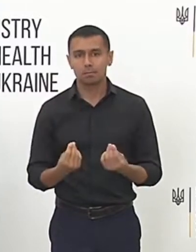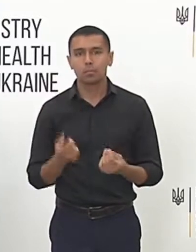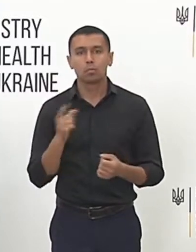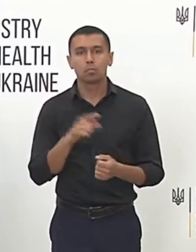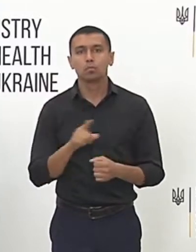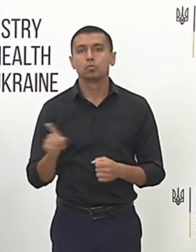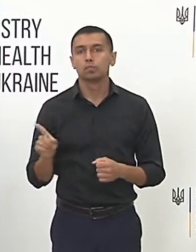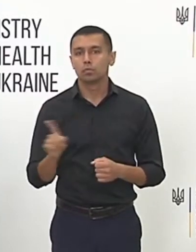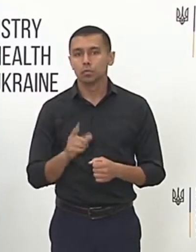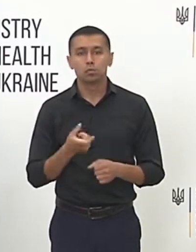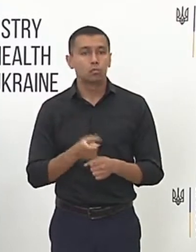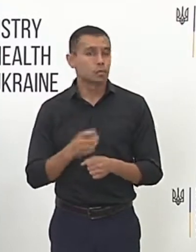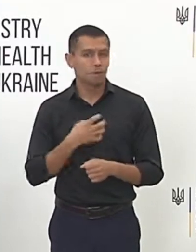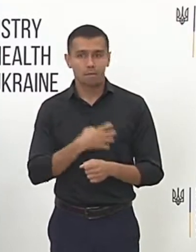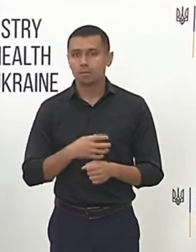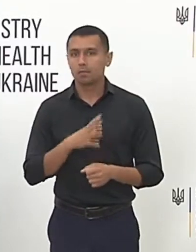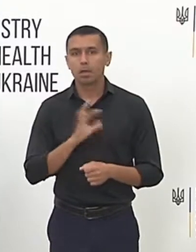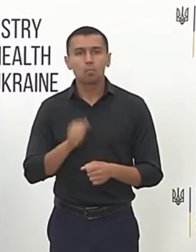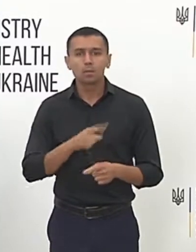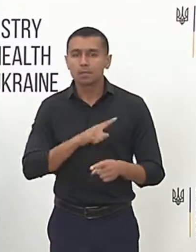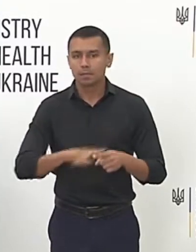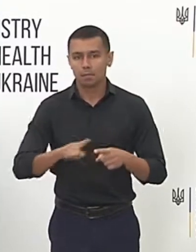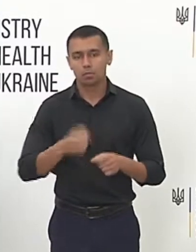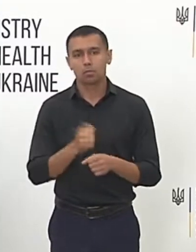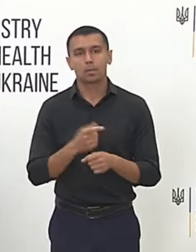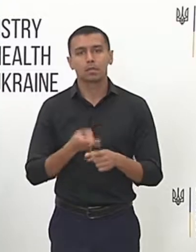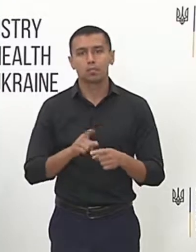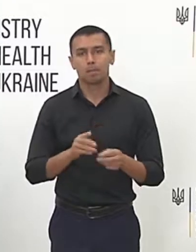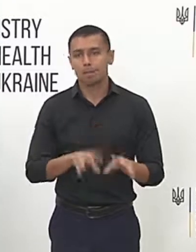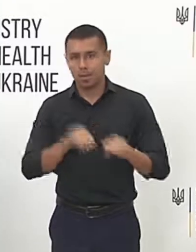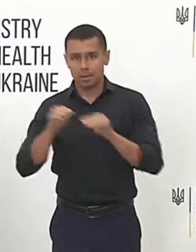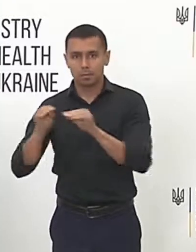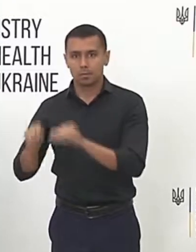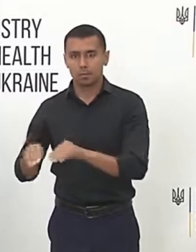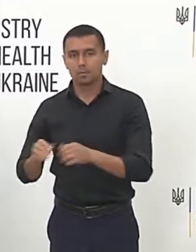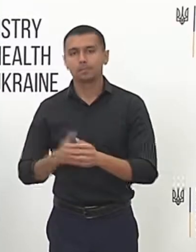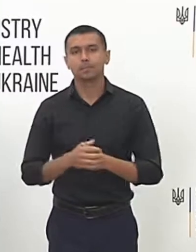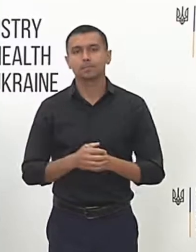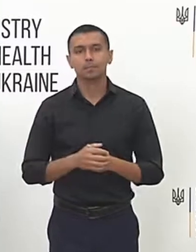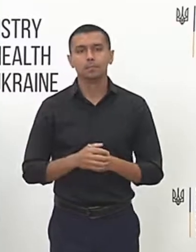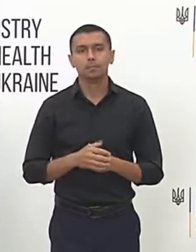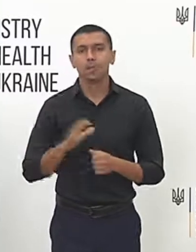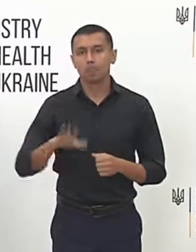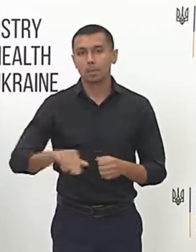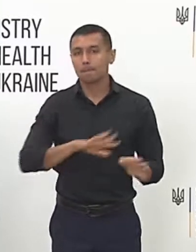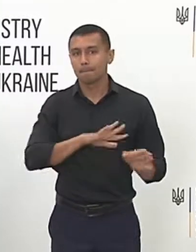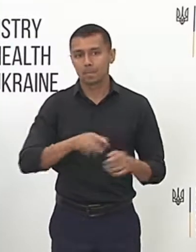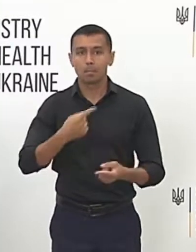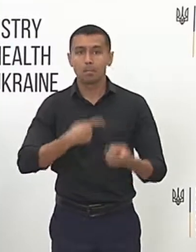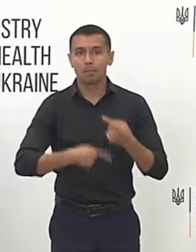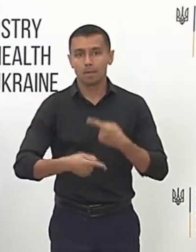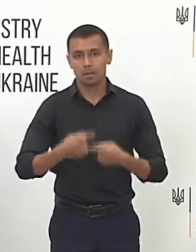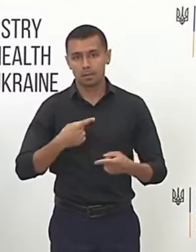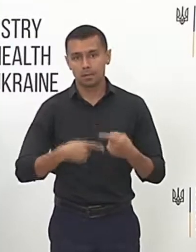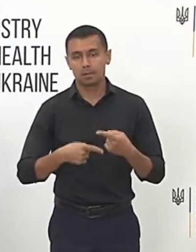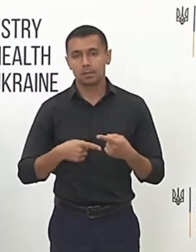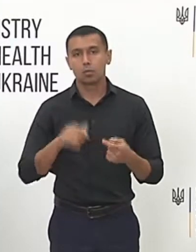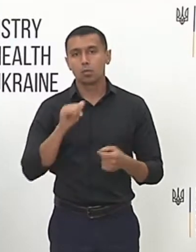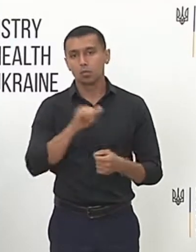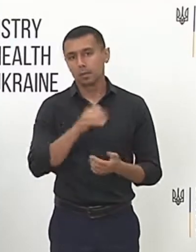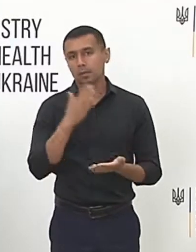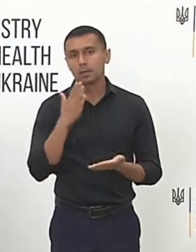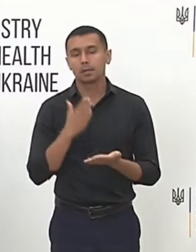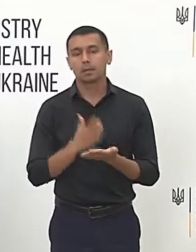тому що дуже важливо було якомога швидше зробити цю пересадку. Потім після повернення в них